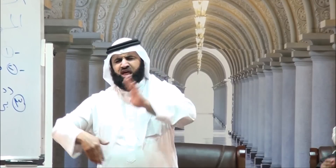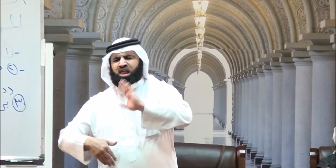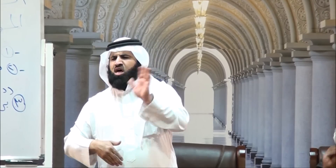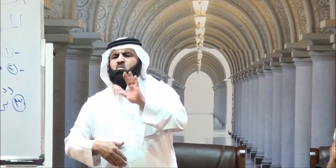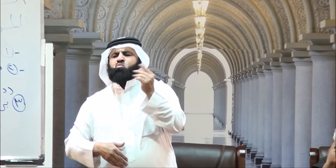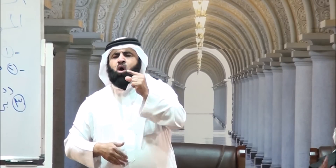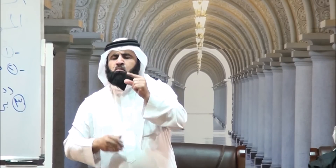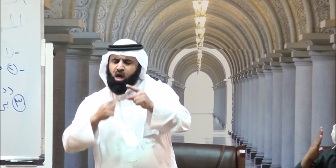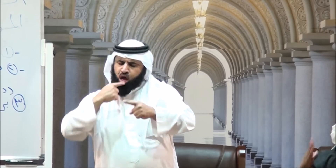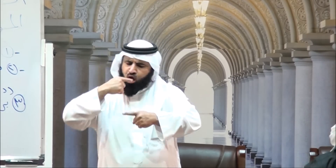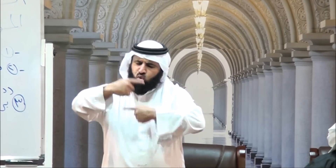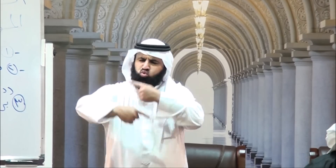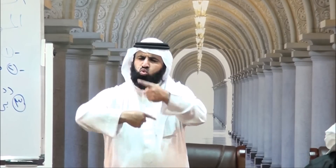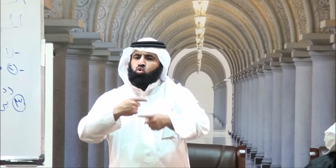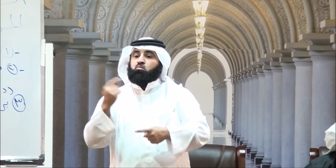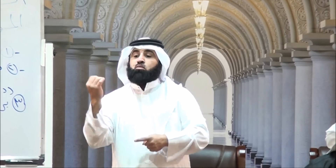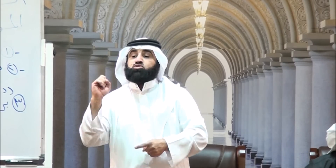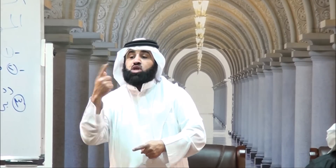أهم شيء